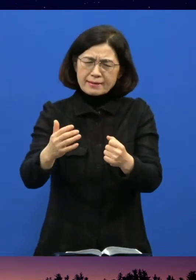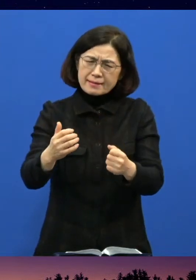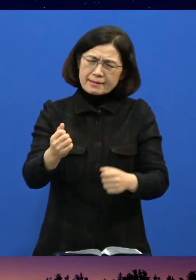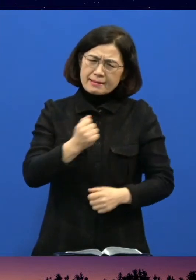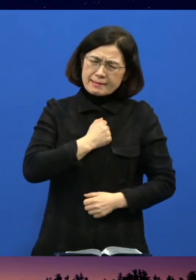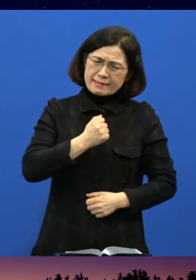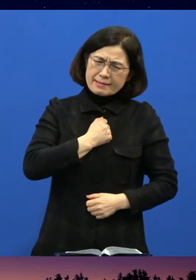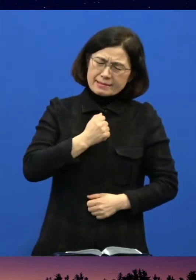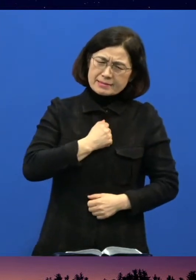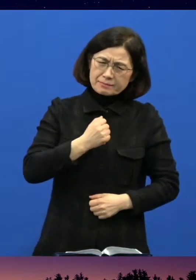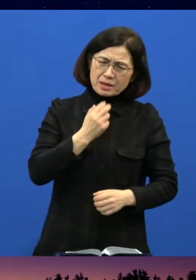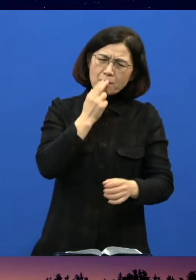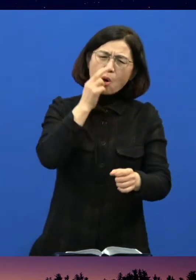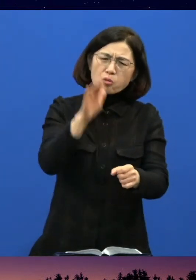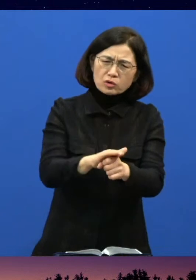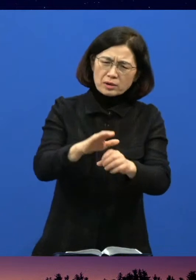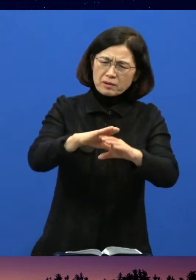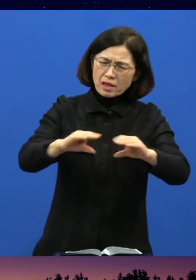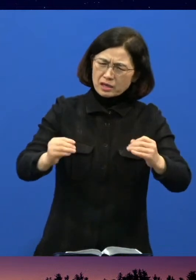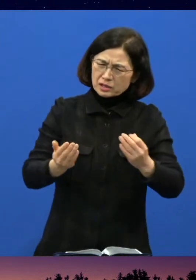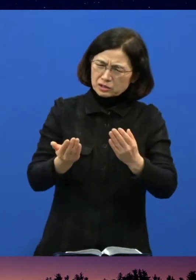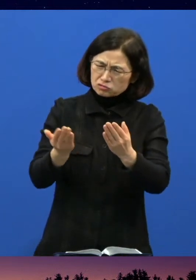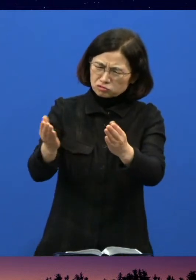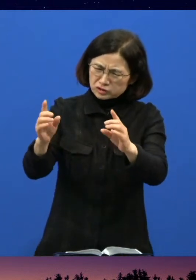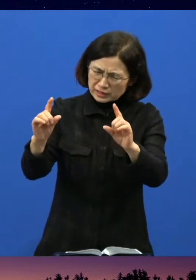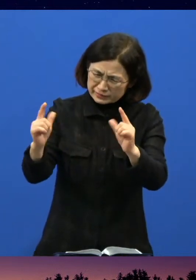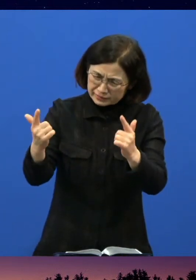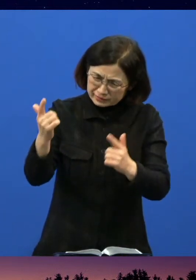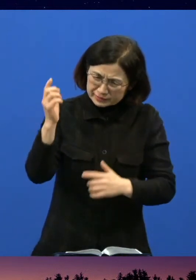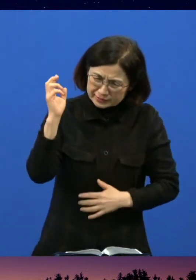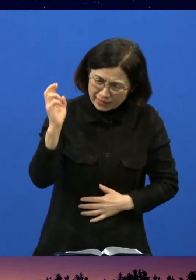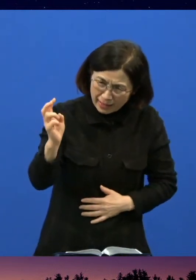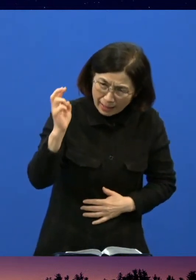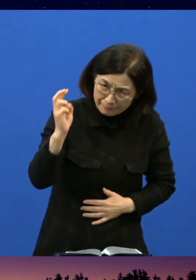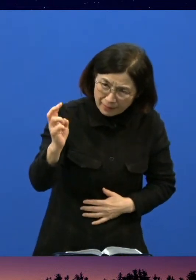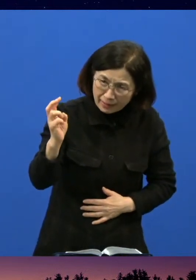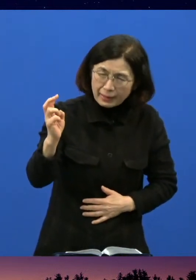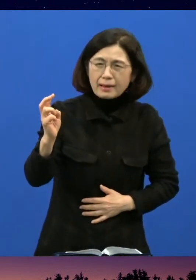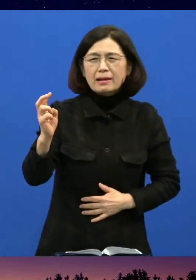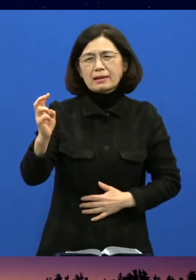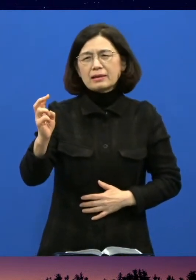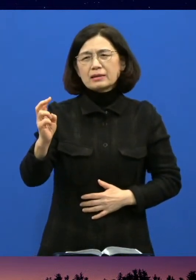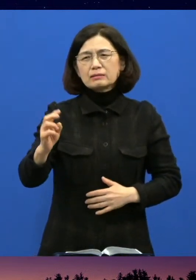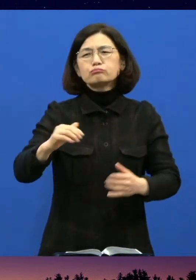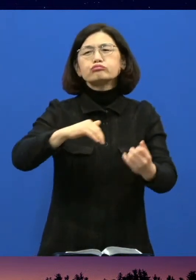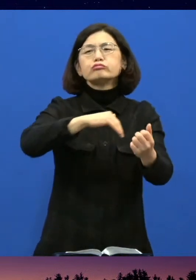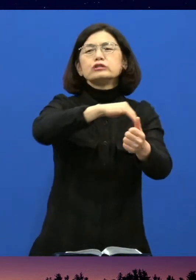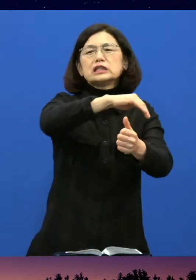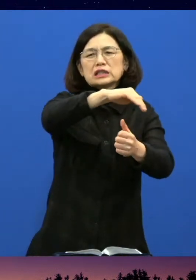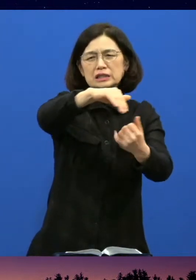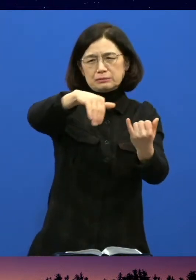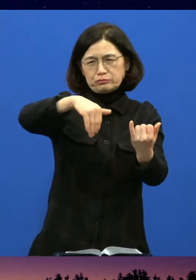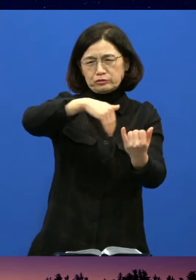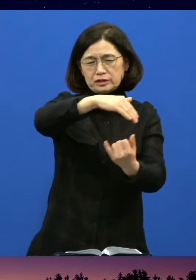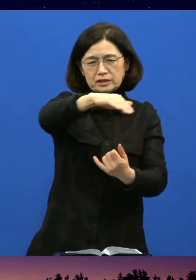스토리를 이제 예수님이 비유로 가지고 온 겁니다. 그런데 의외의 상황이 펼쳐진